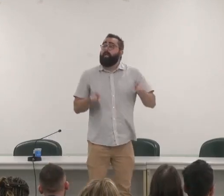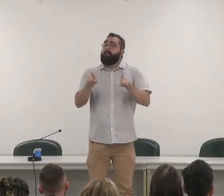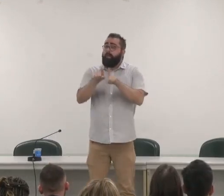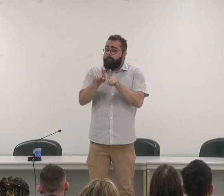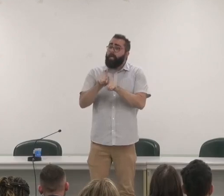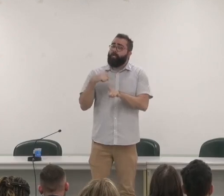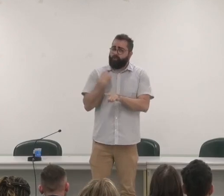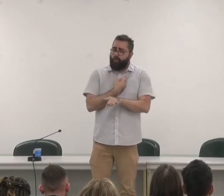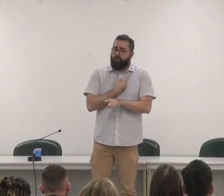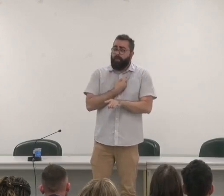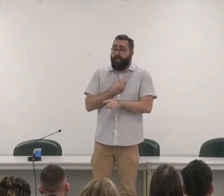esse vislumbre.